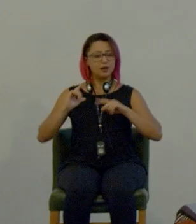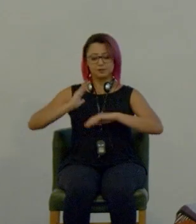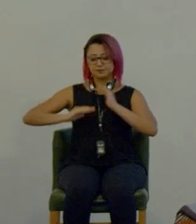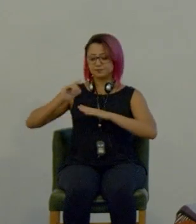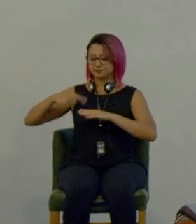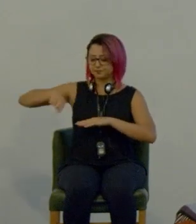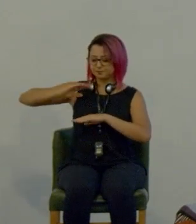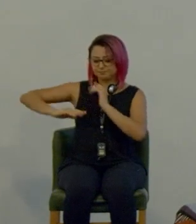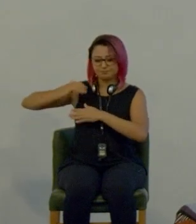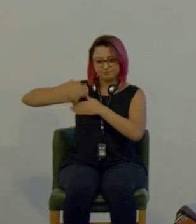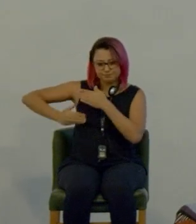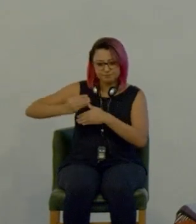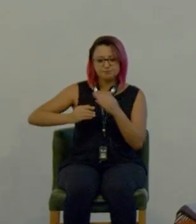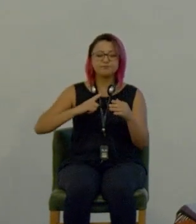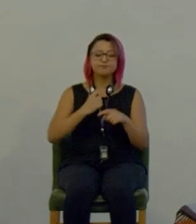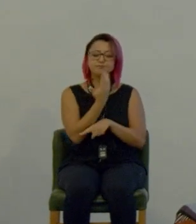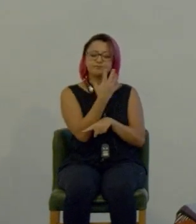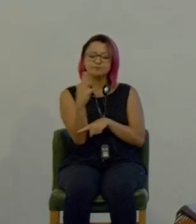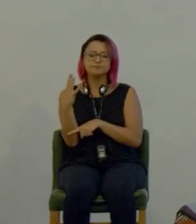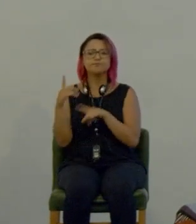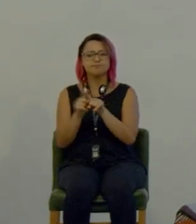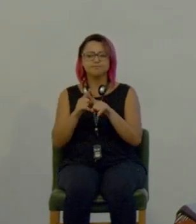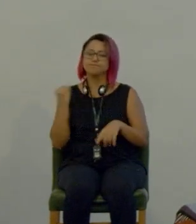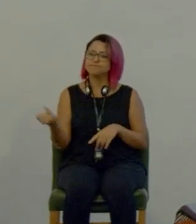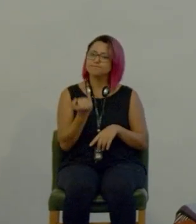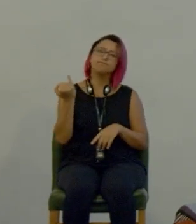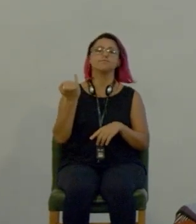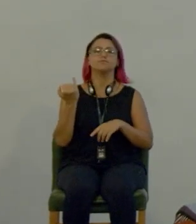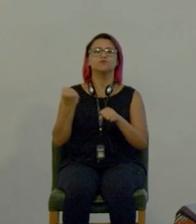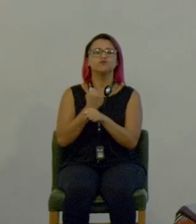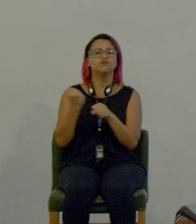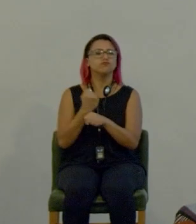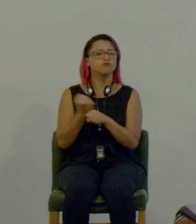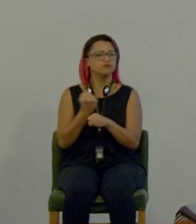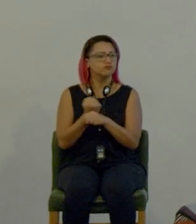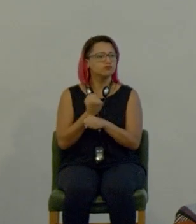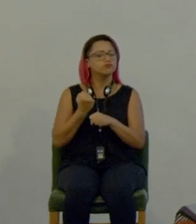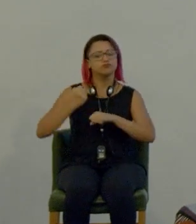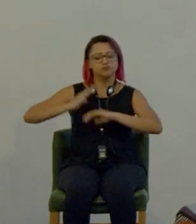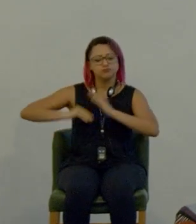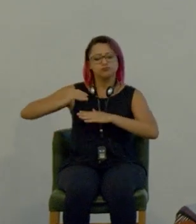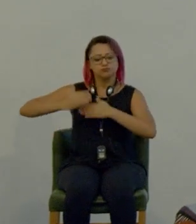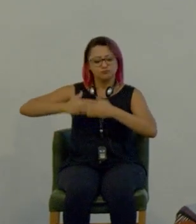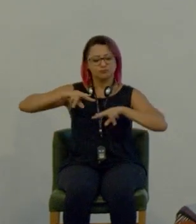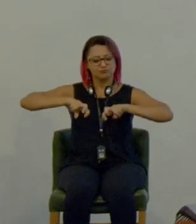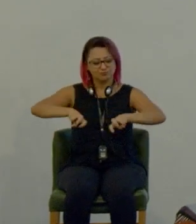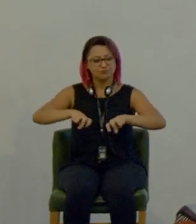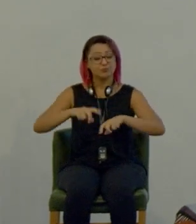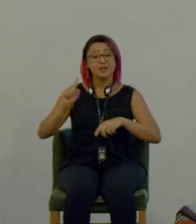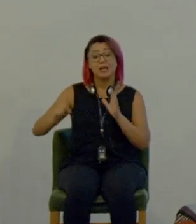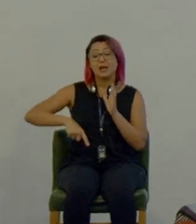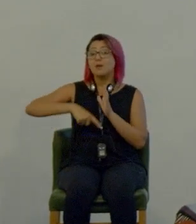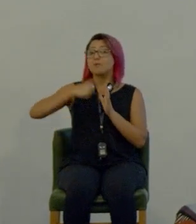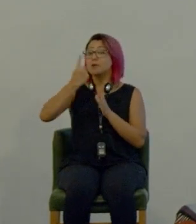analíticos. Que a gente tem uma série de plantas importantes que são consumidas aqui no Brasil, mas no mundo inteiro, e que foram cultivadas primeiro na